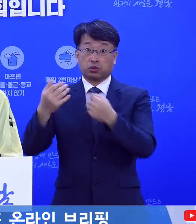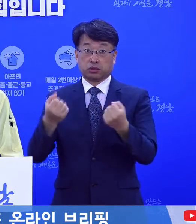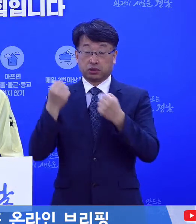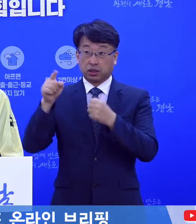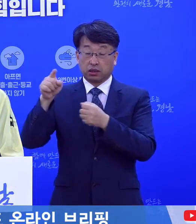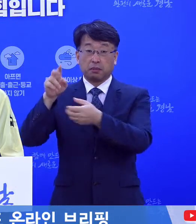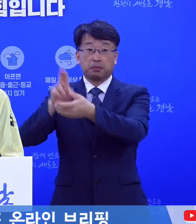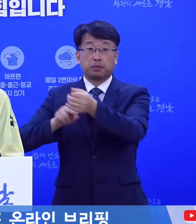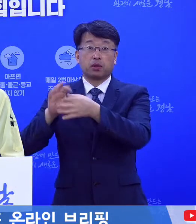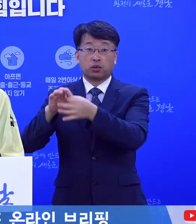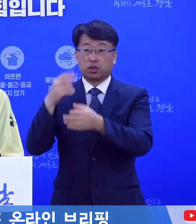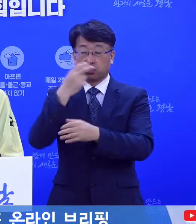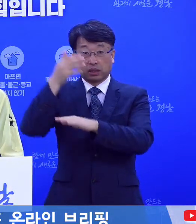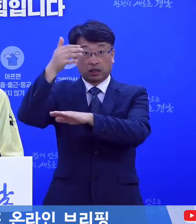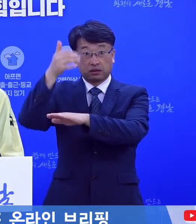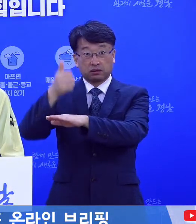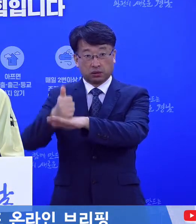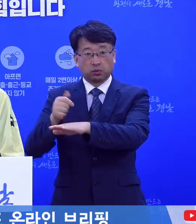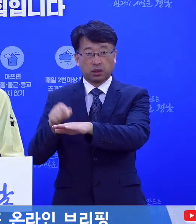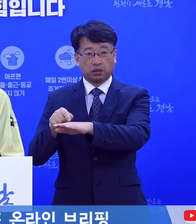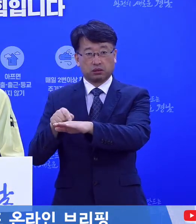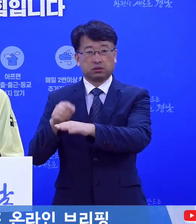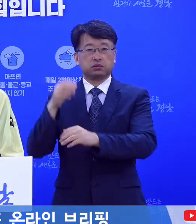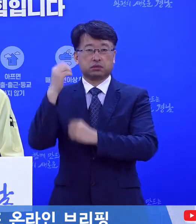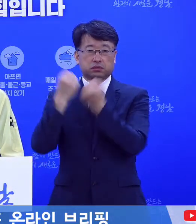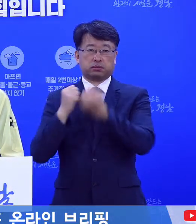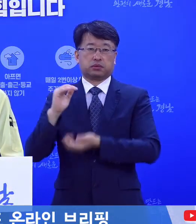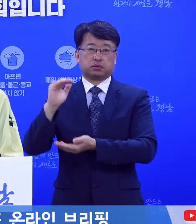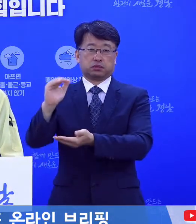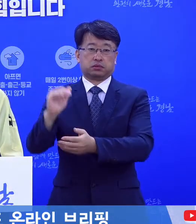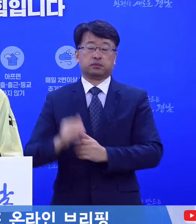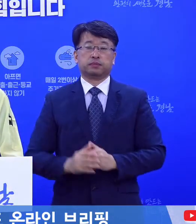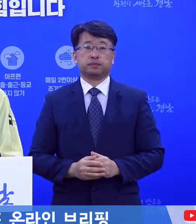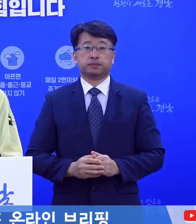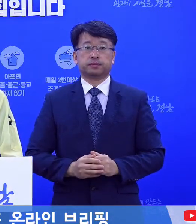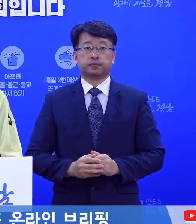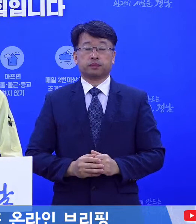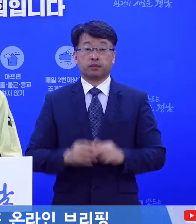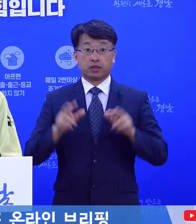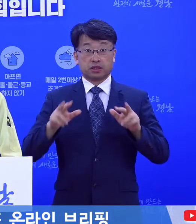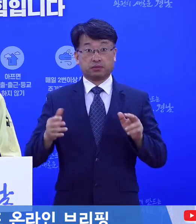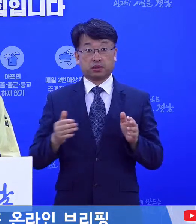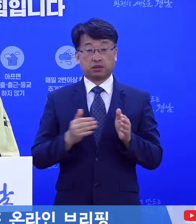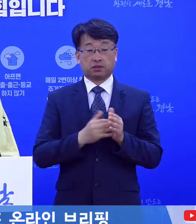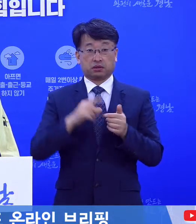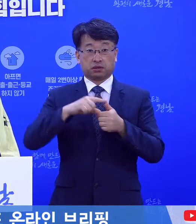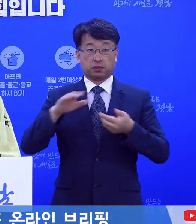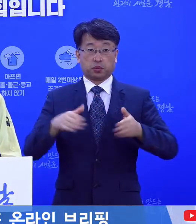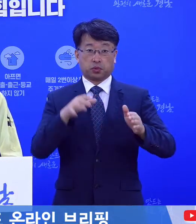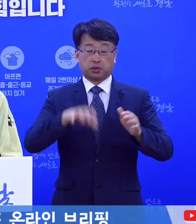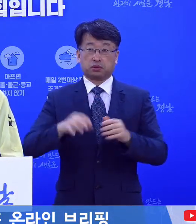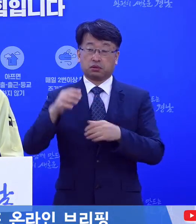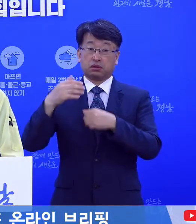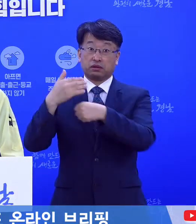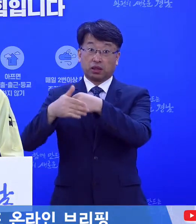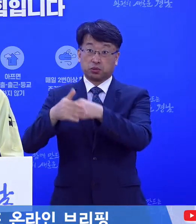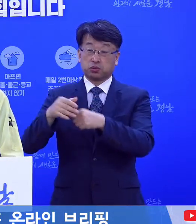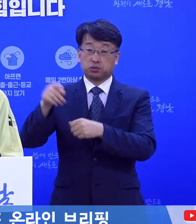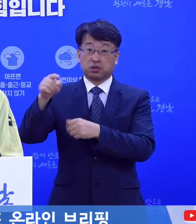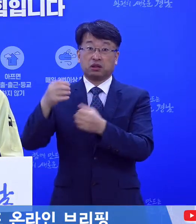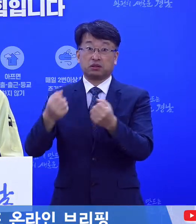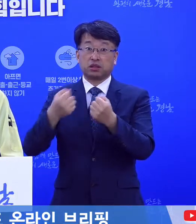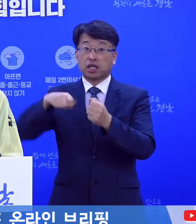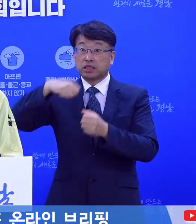판매 모임에 관한 역학조사 결과에 대해 말씀드리도록 하겠습니다. 지금까지 우리 도에서 대구 건강식품